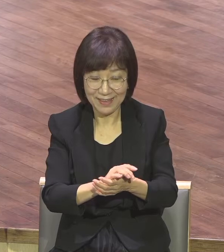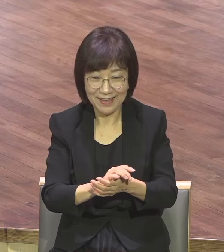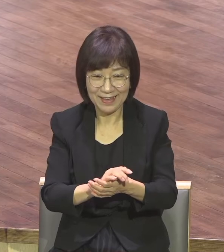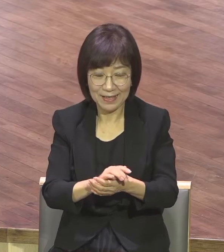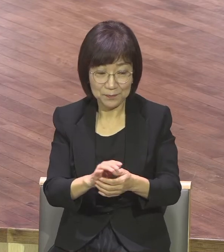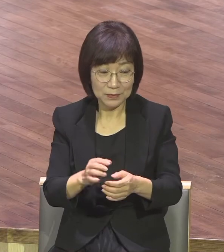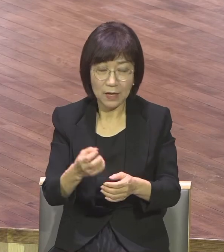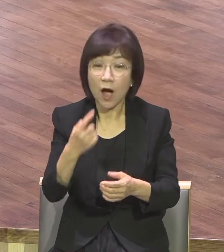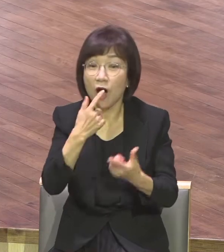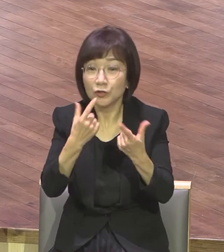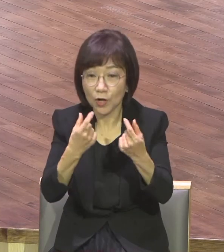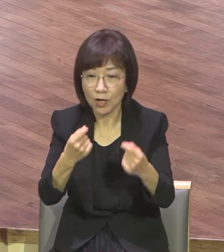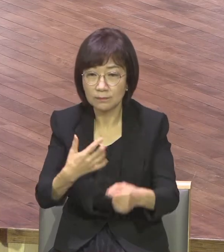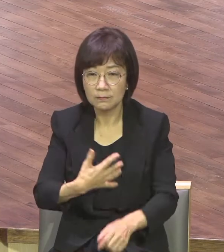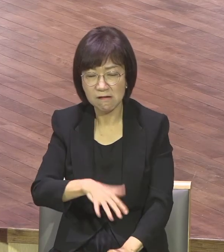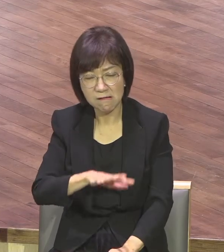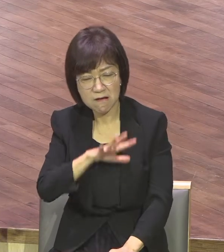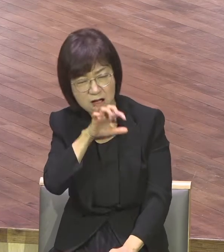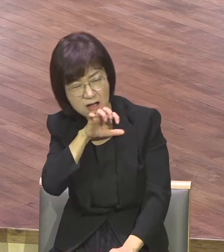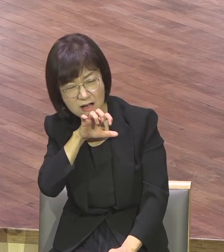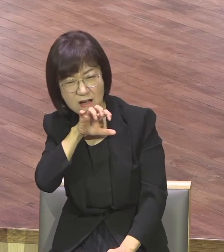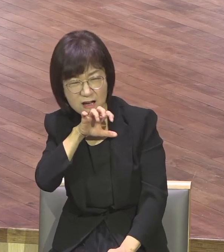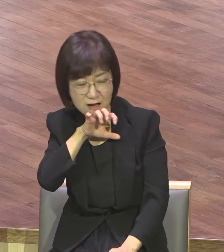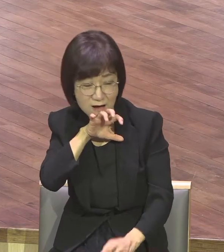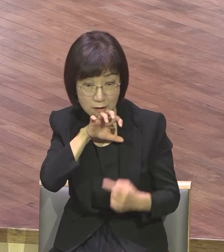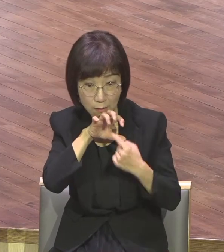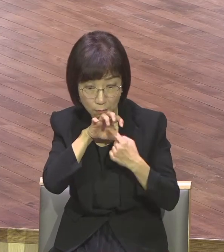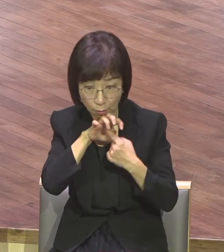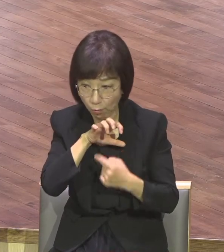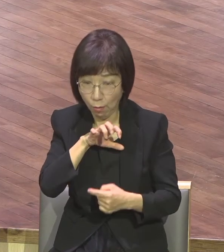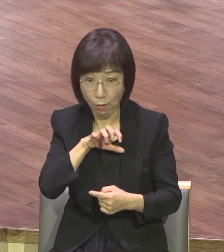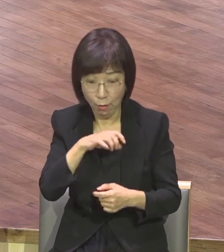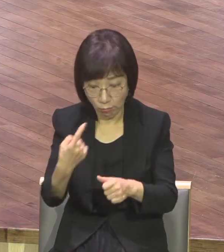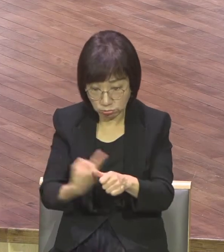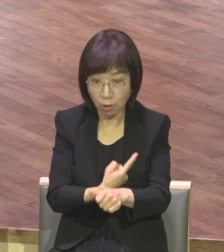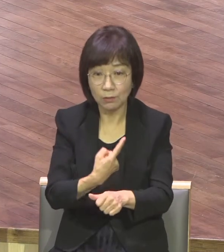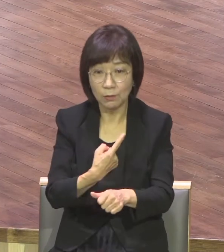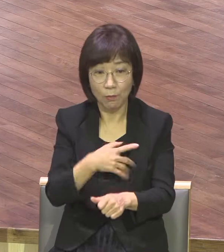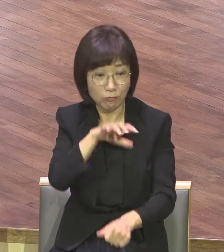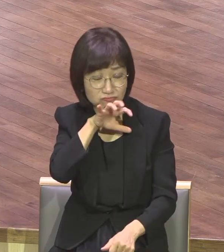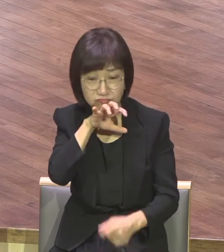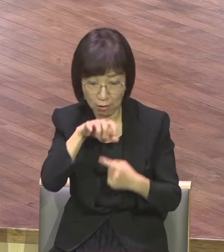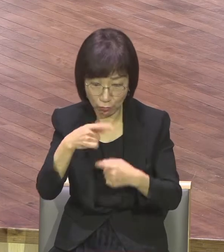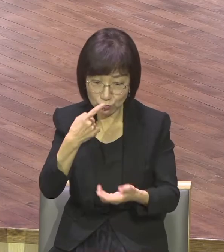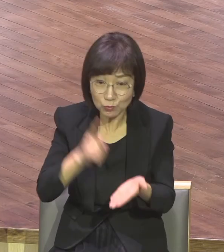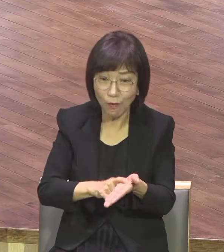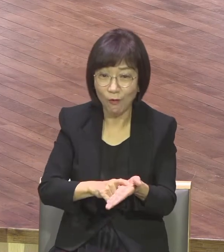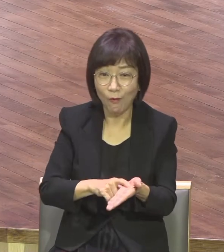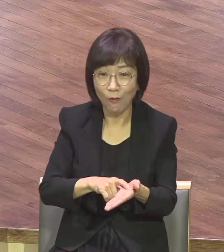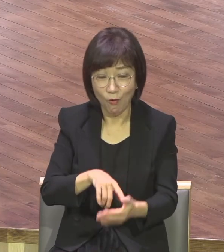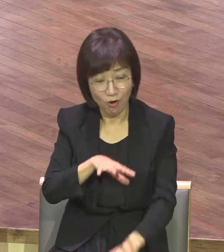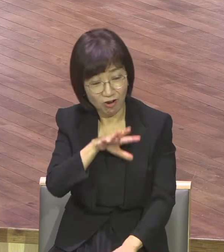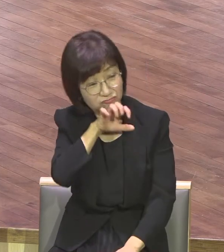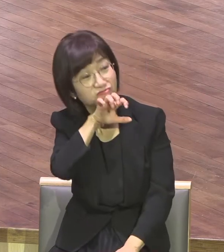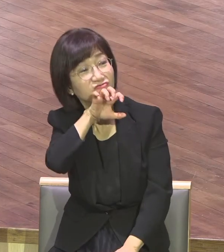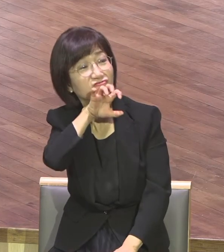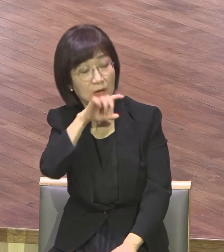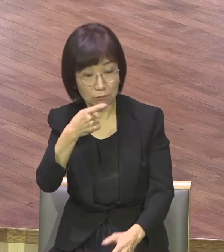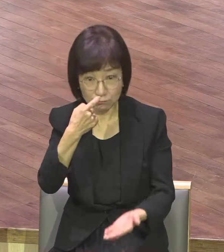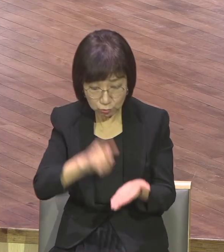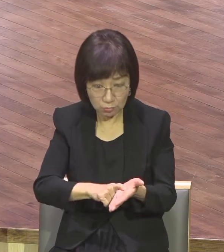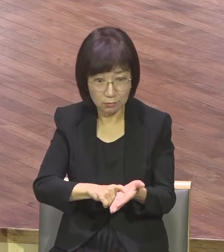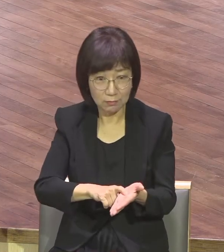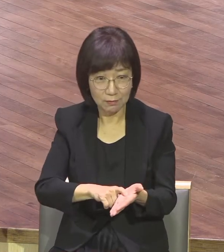마찬가지예요. 불평, 불만, 원망은요 그냥 가만 놔둬도 막 나와요. 그냥 막 저절로 잘